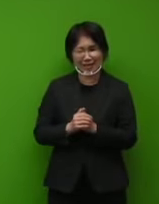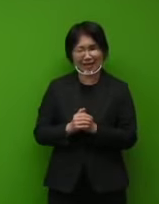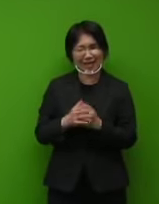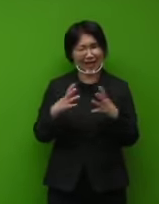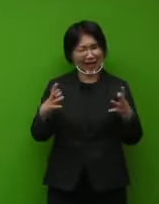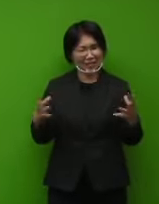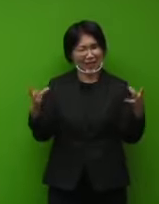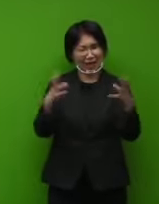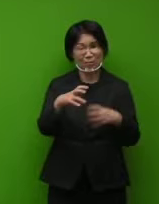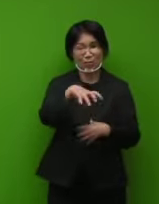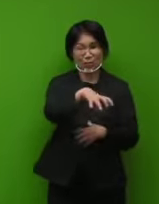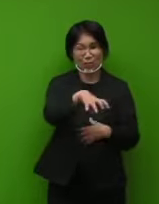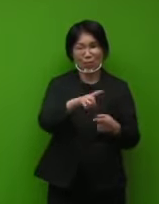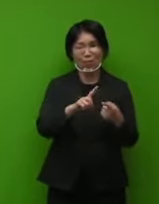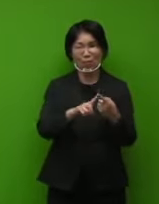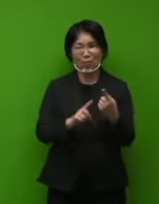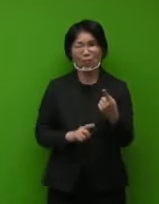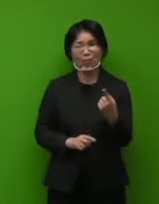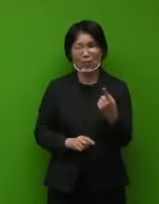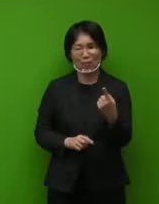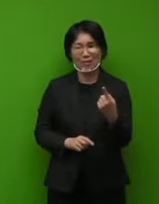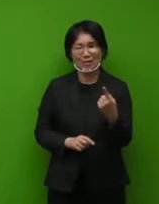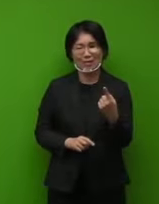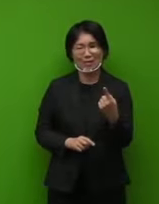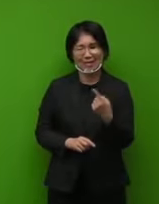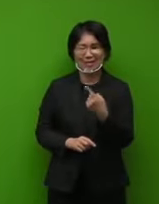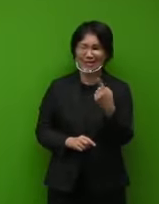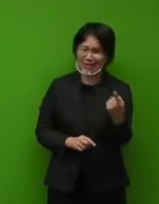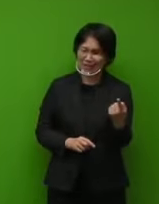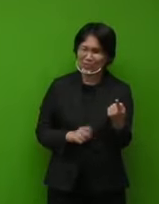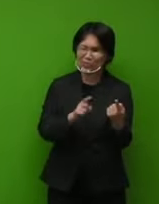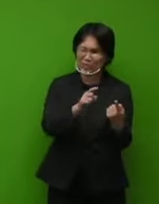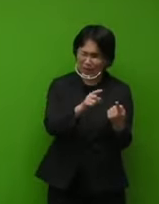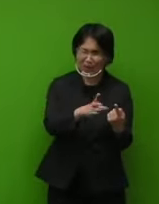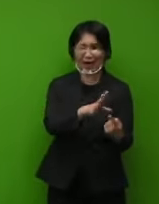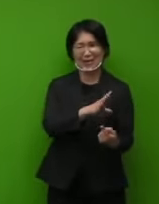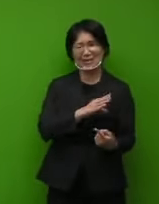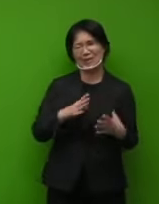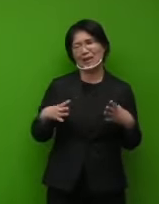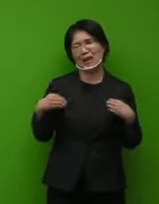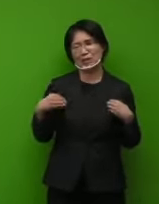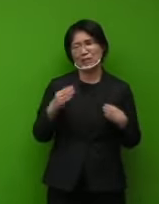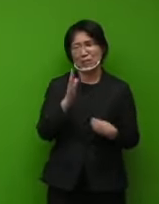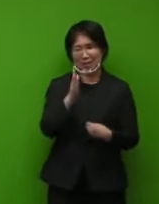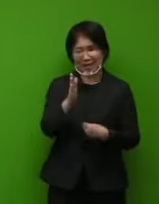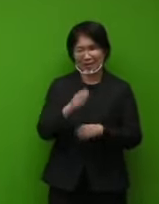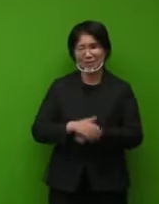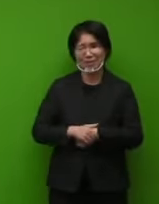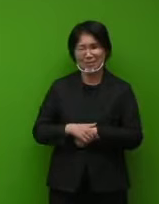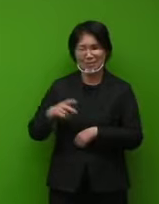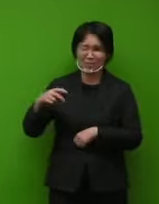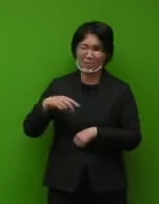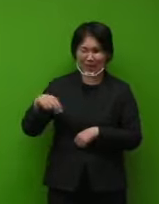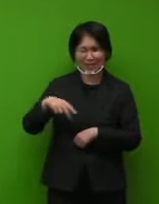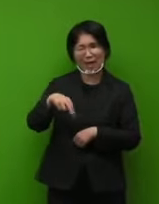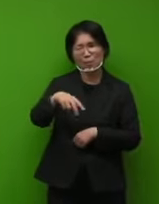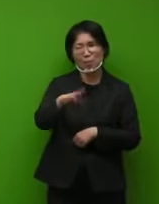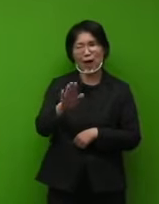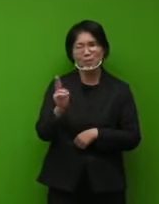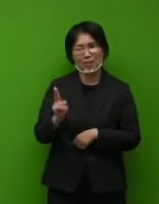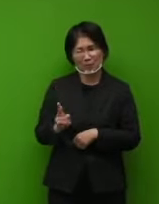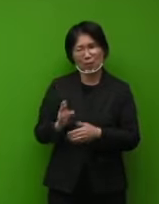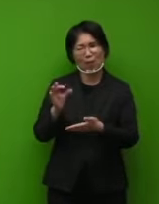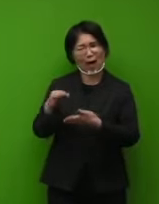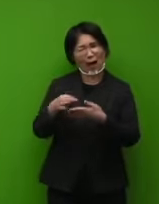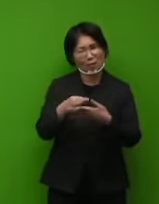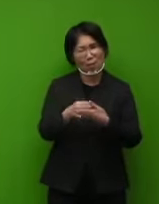ところ、に行っていただくということは控えていただきたい。散歩されることもあるでしょう。買い物に行かれ